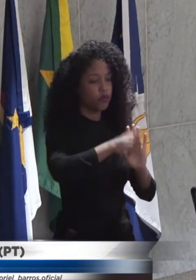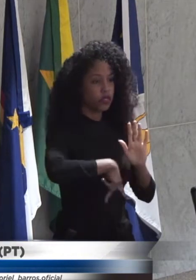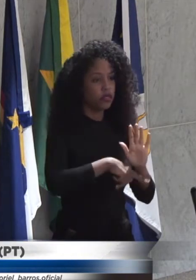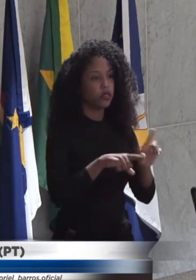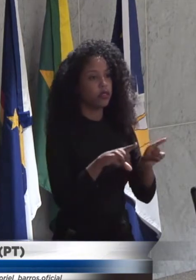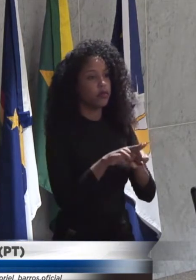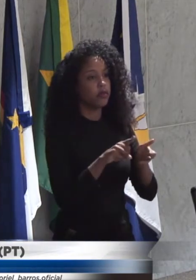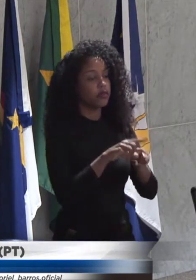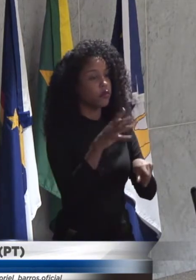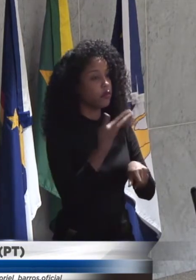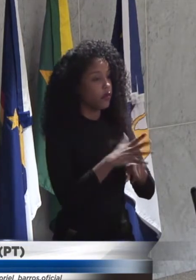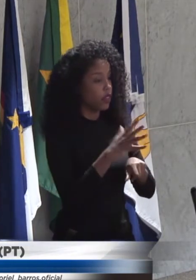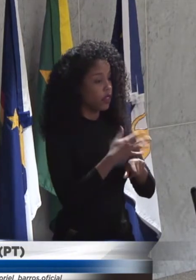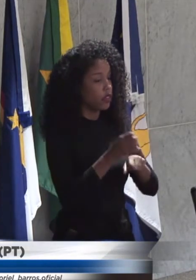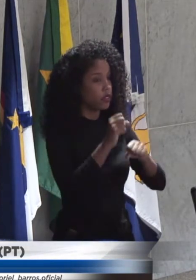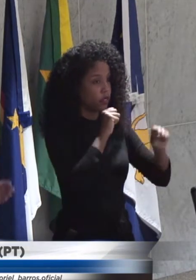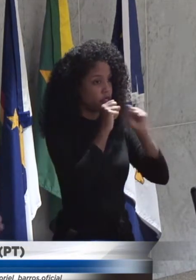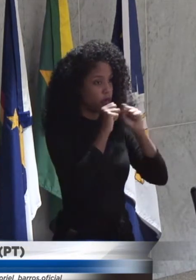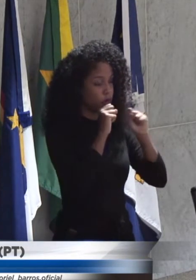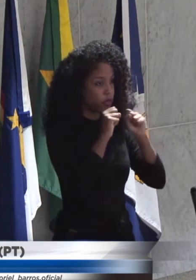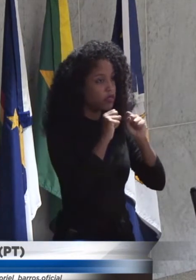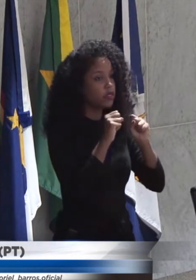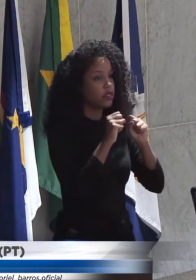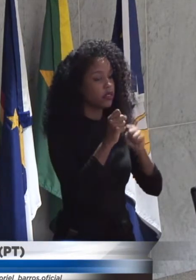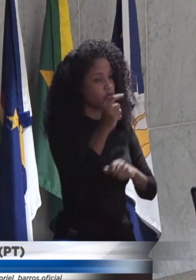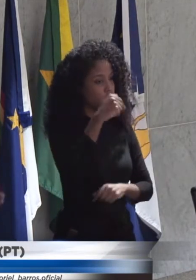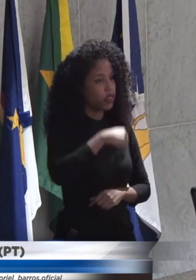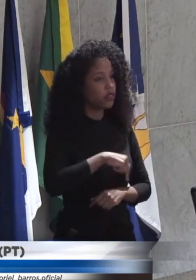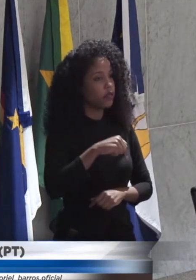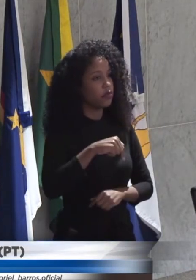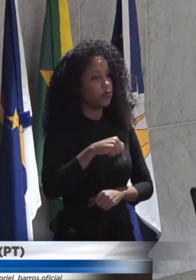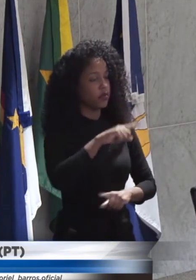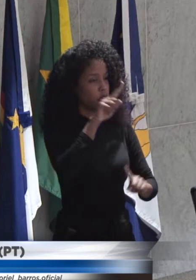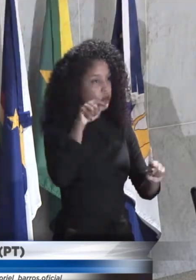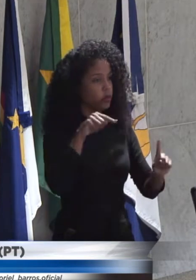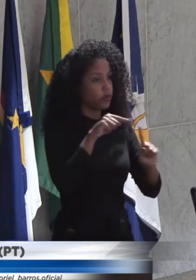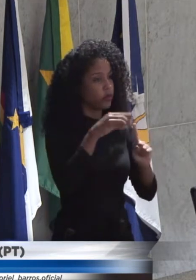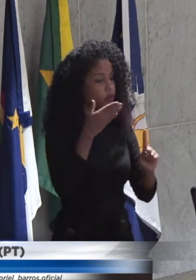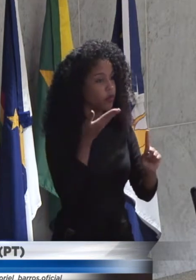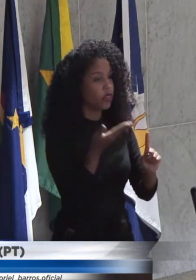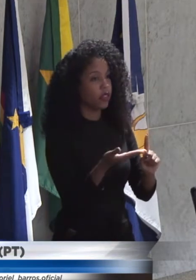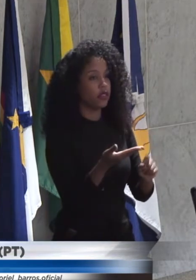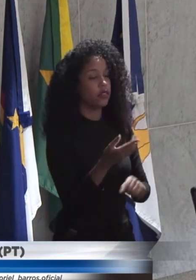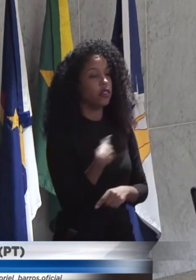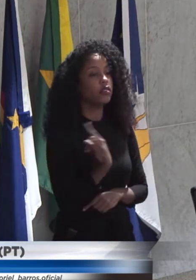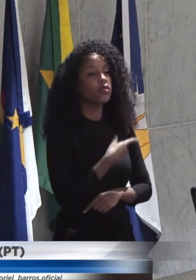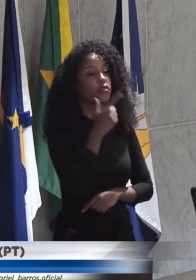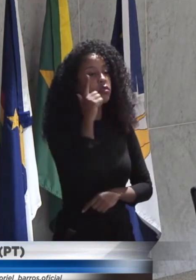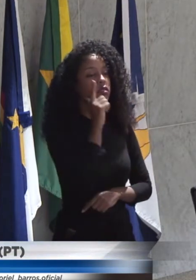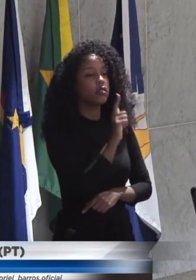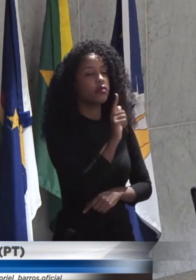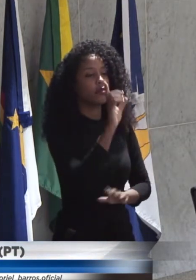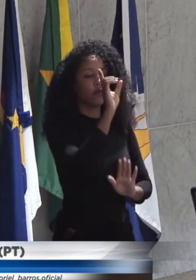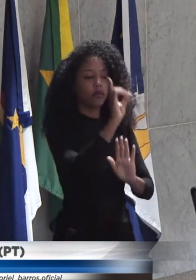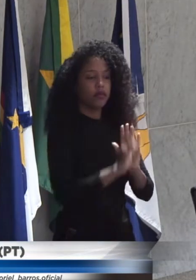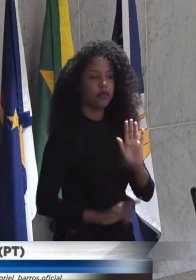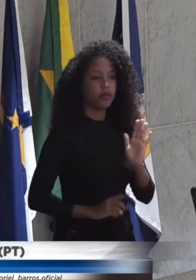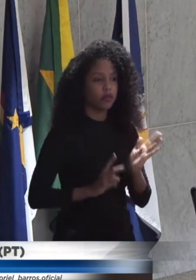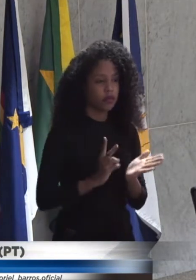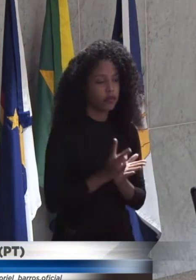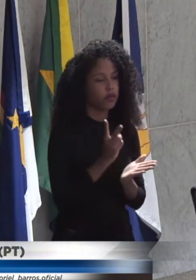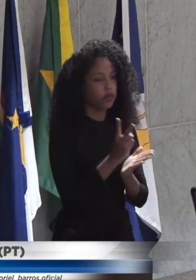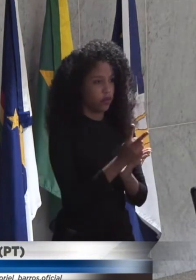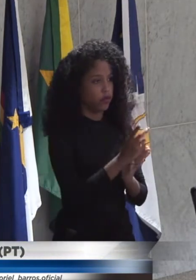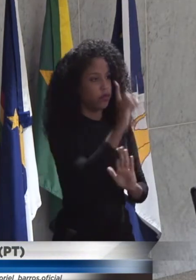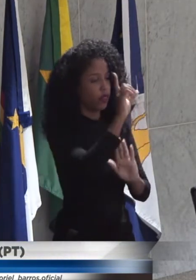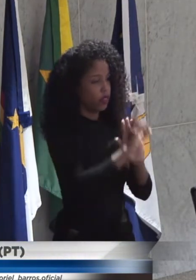que são debatidas, que são discutidas aqui, sempre com esse objetivo da gente poder preservar os direitos dos